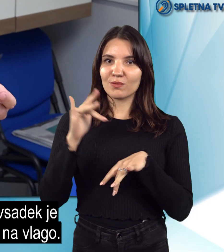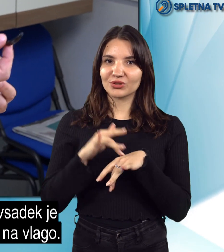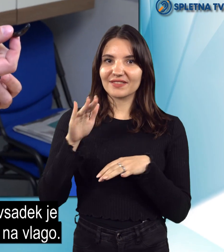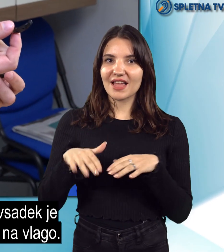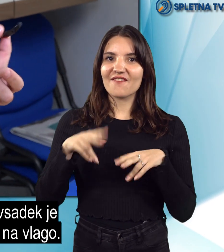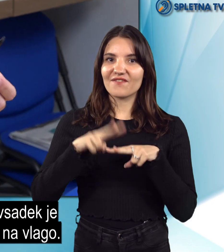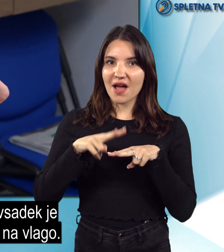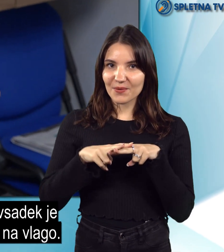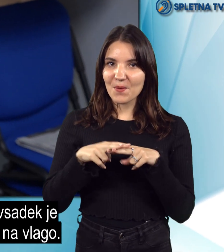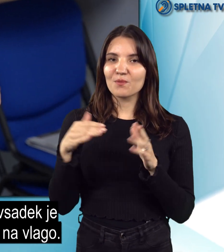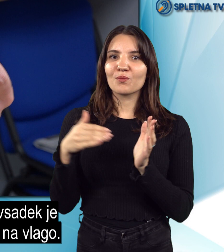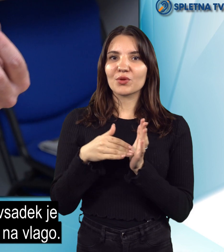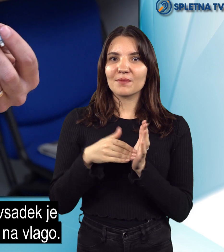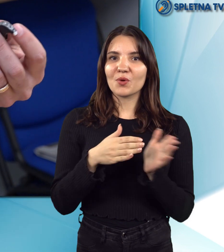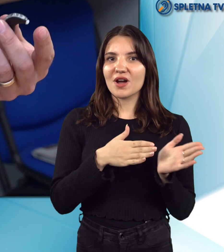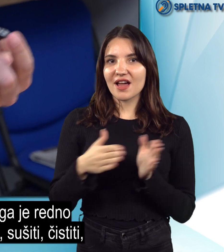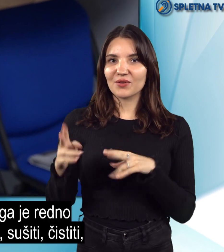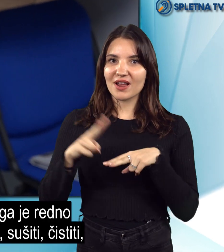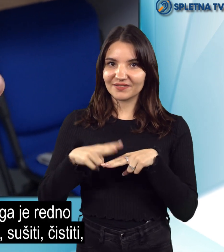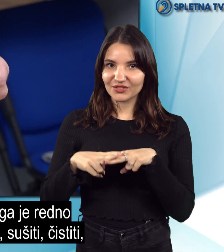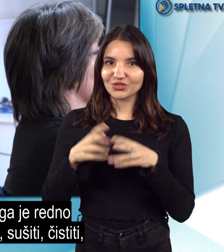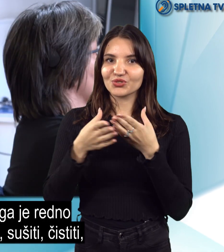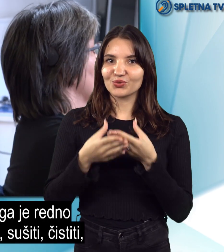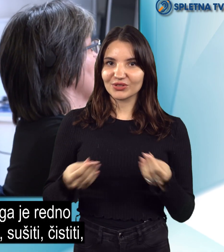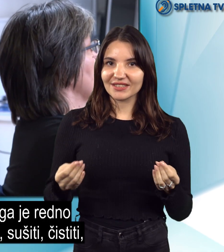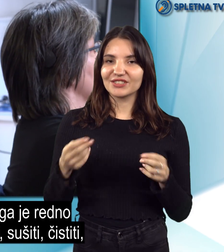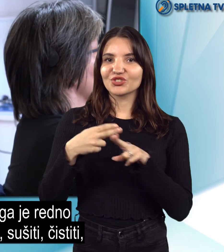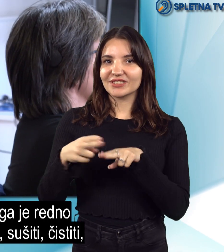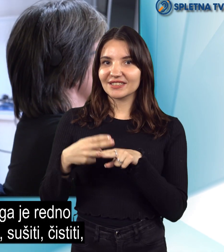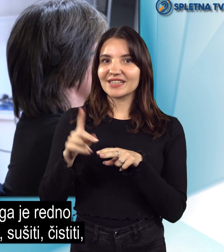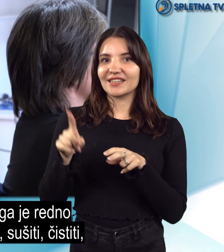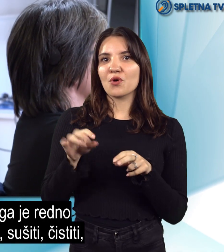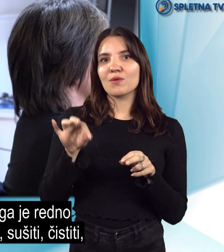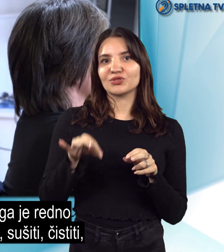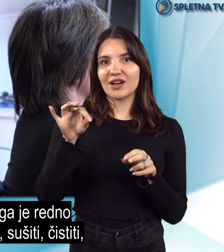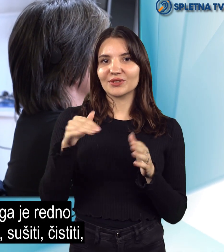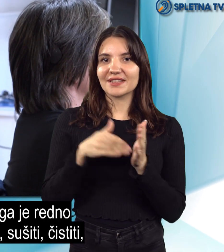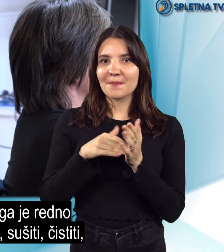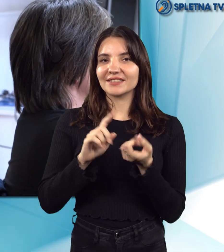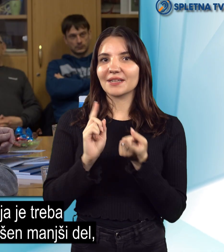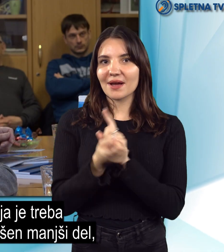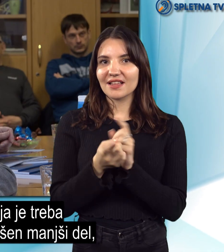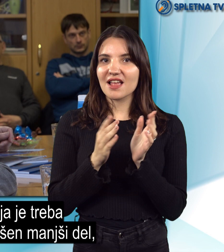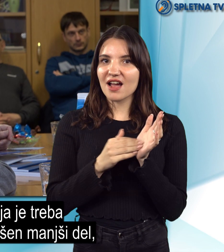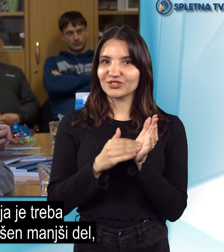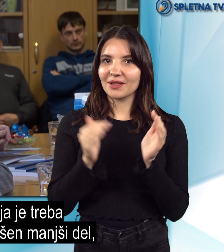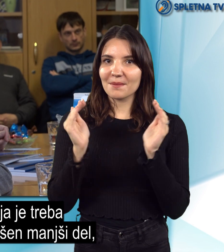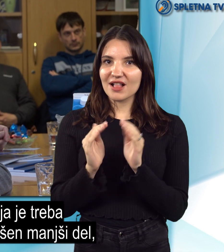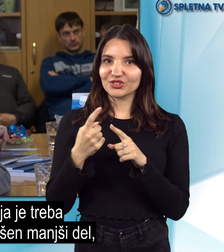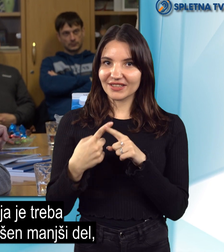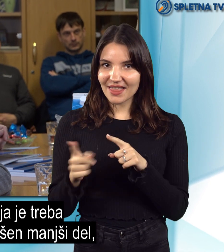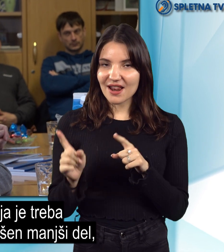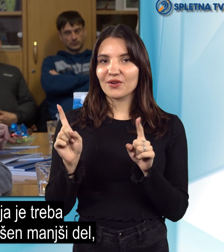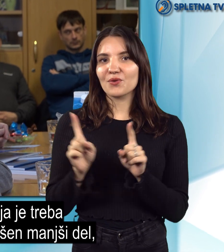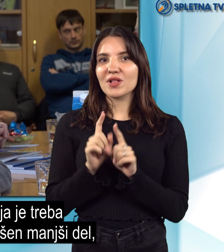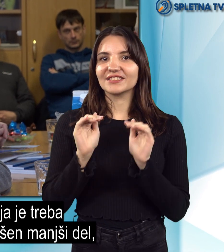Polžev vsadek je občutljiv na vlago. Potrebno ga je redno razvlaževati, sušiti, čistiti. Sem ter tja je